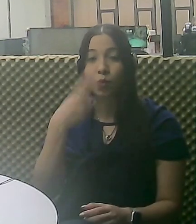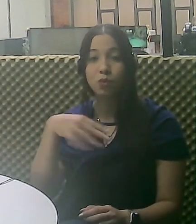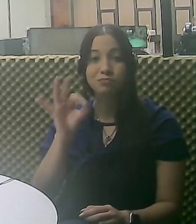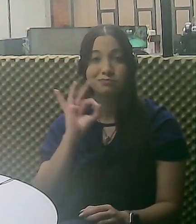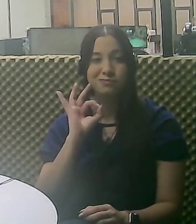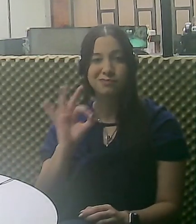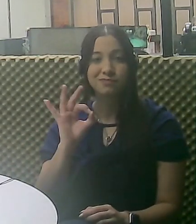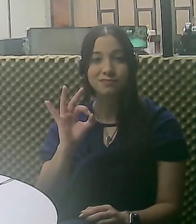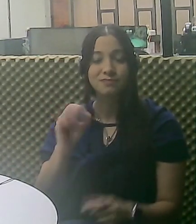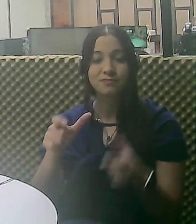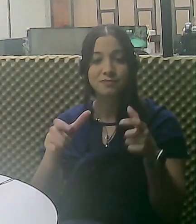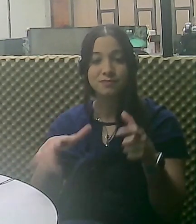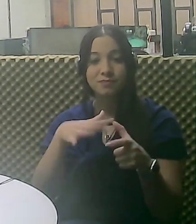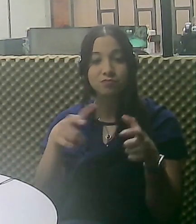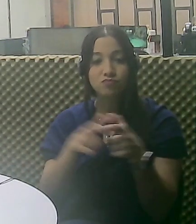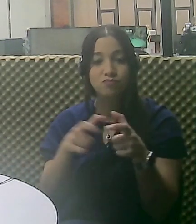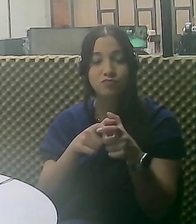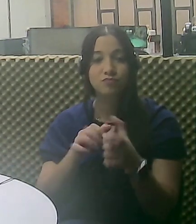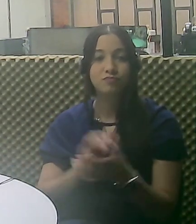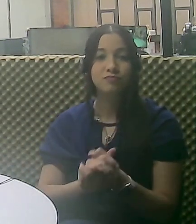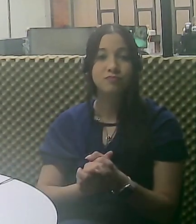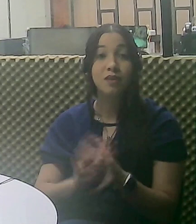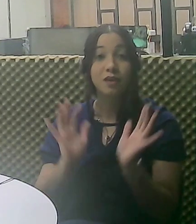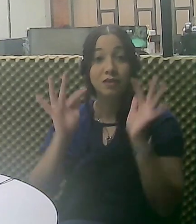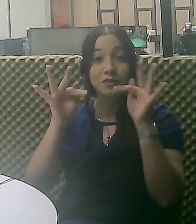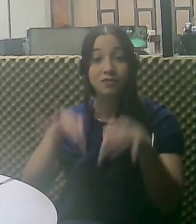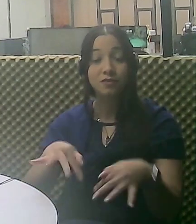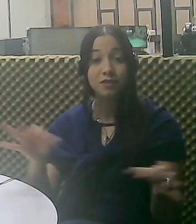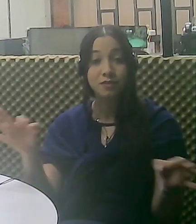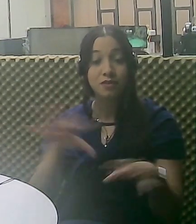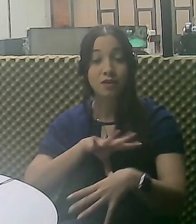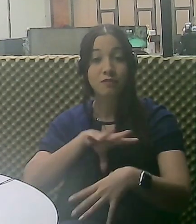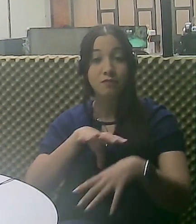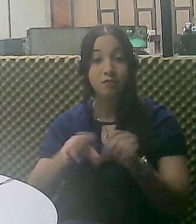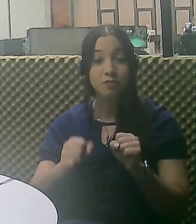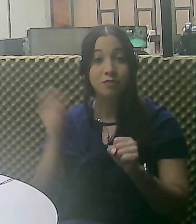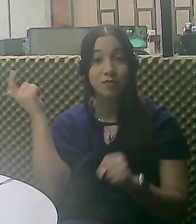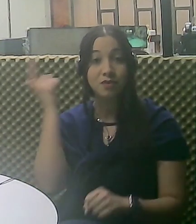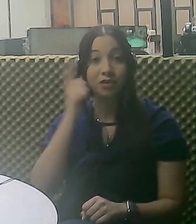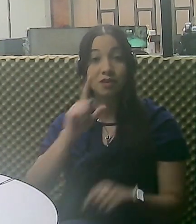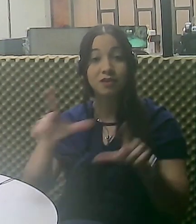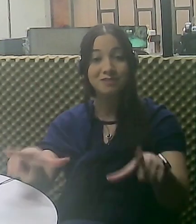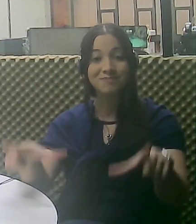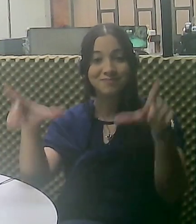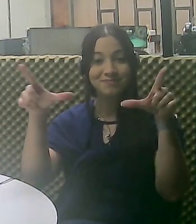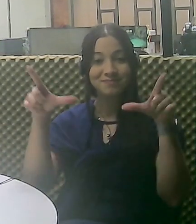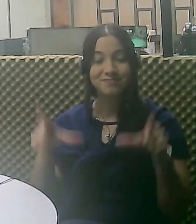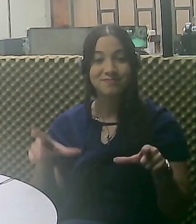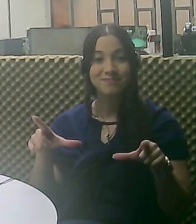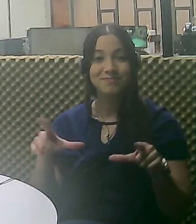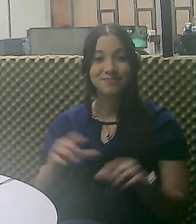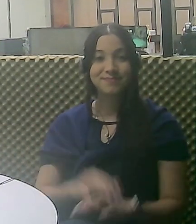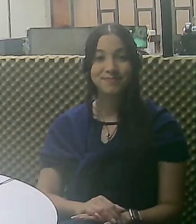nutritivos em pequenos espaços. Após a conclusão, os participantes vão receber um certificado.